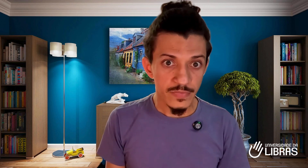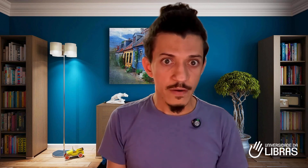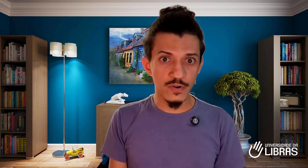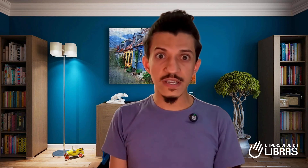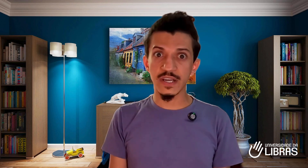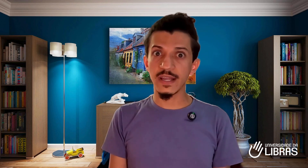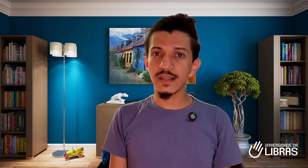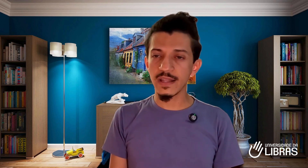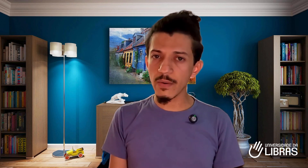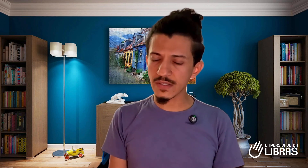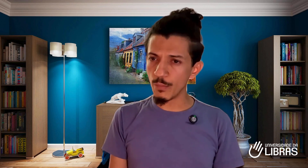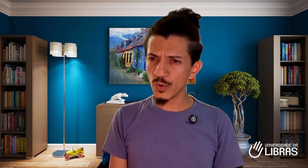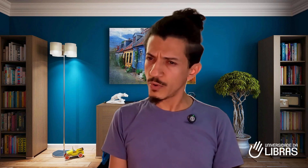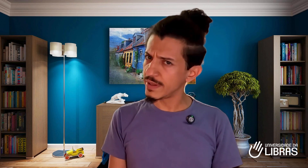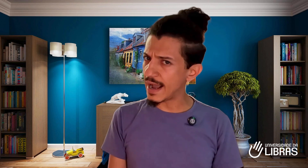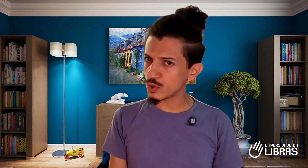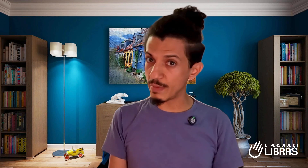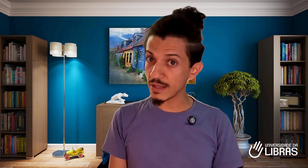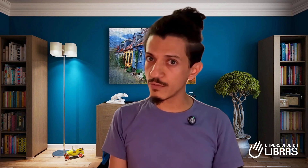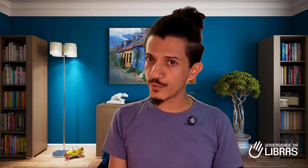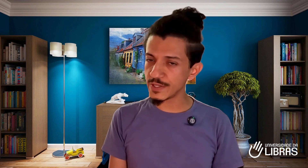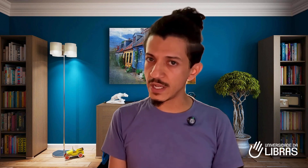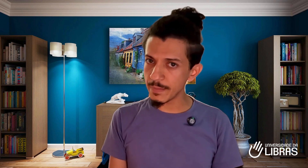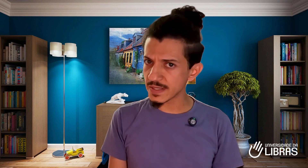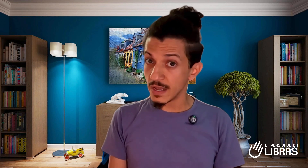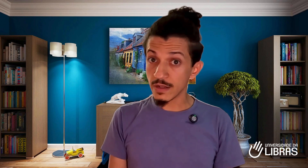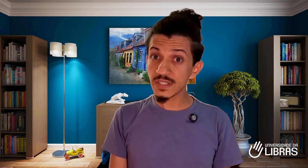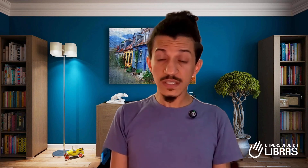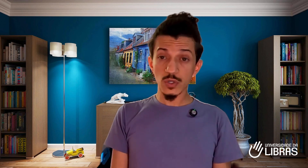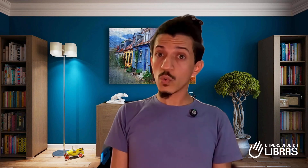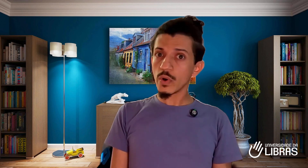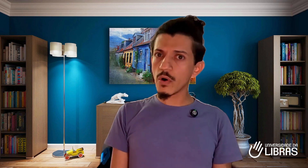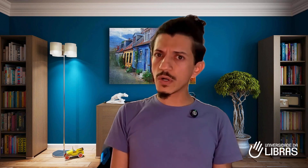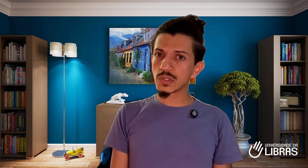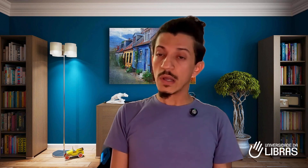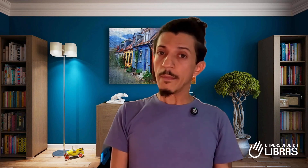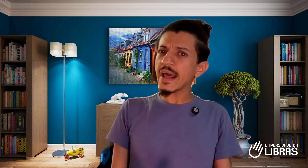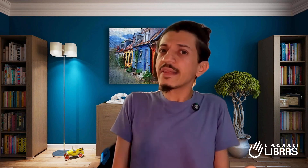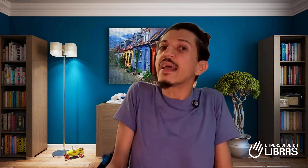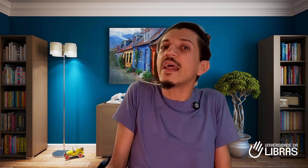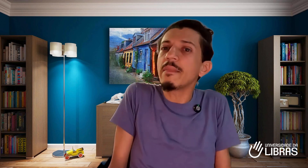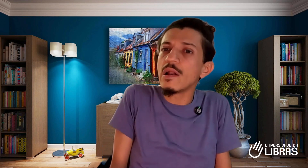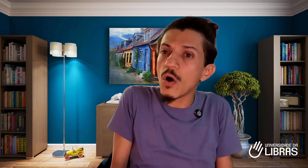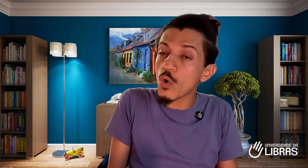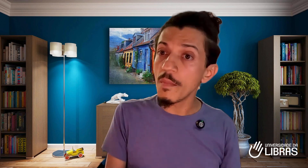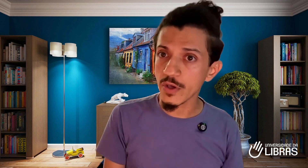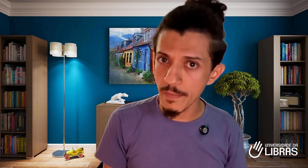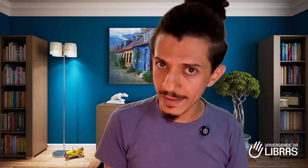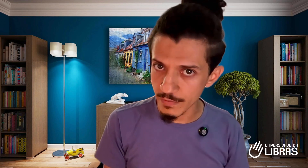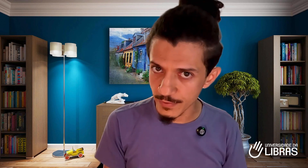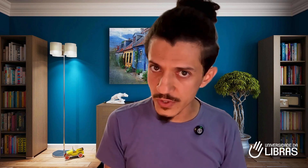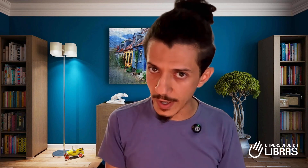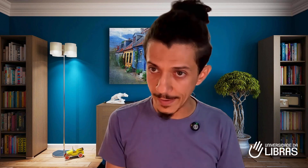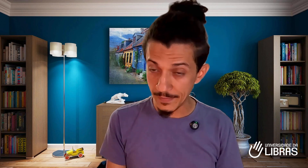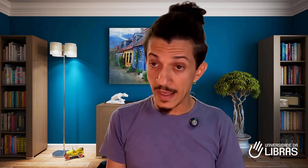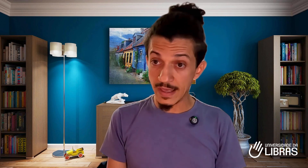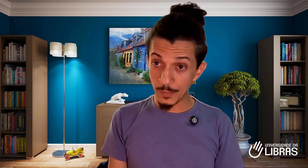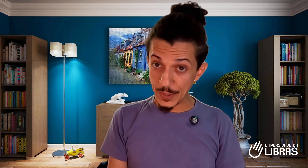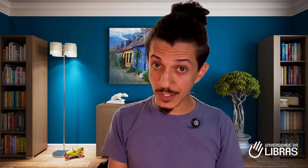você já entendeu essa oportunidade do método Fluente em Libras, talvez você esteja curioso para entender melhor como que o método funciona. E é por isso que